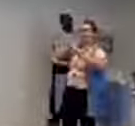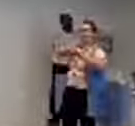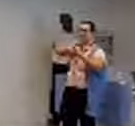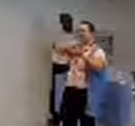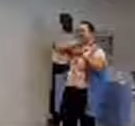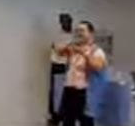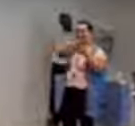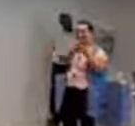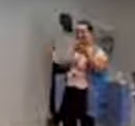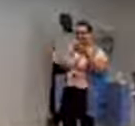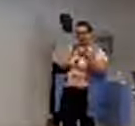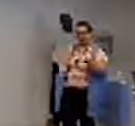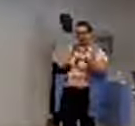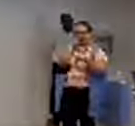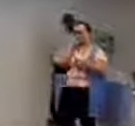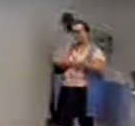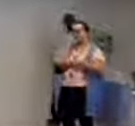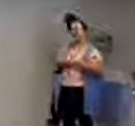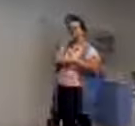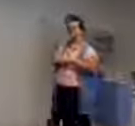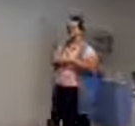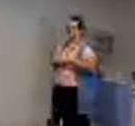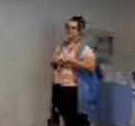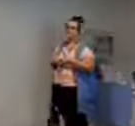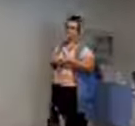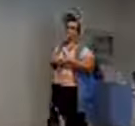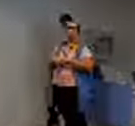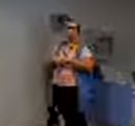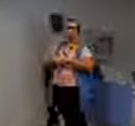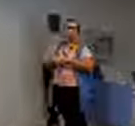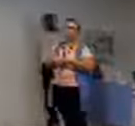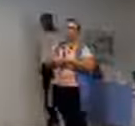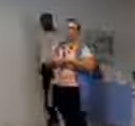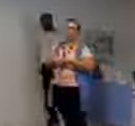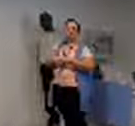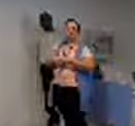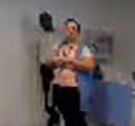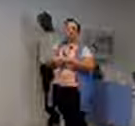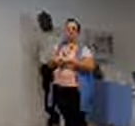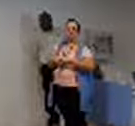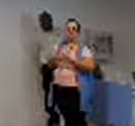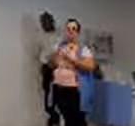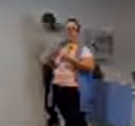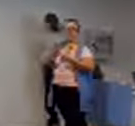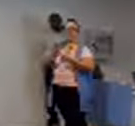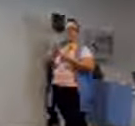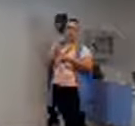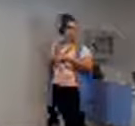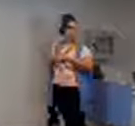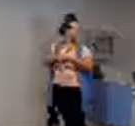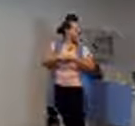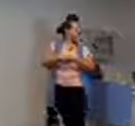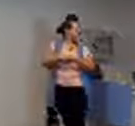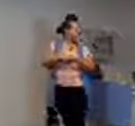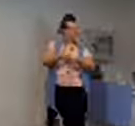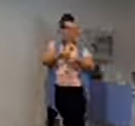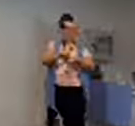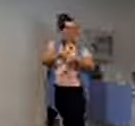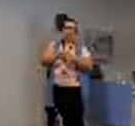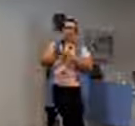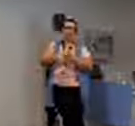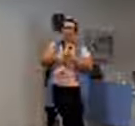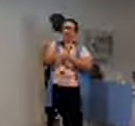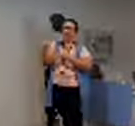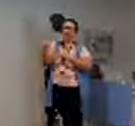aqui também, que é uma tendência do mercado, mas eu não sei, aí os professores me dizem, acho que eu já extrapolei o tempo